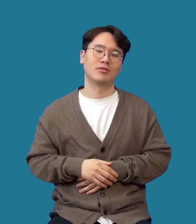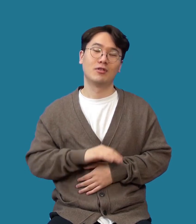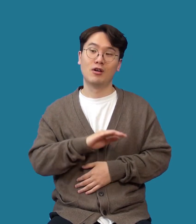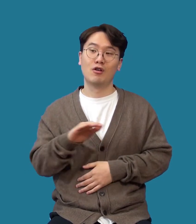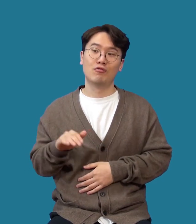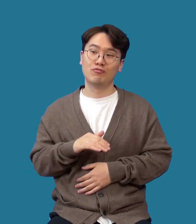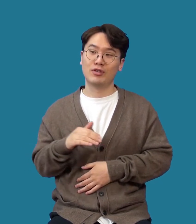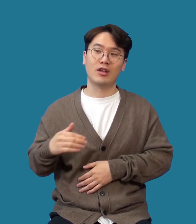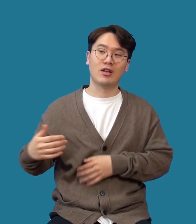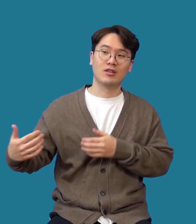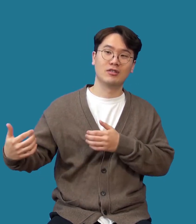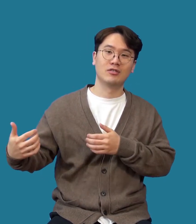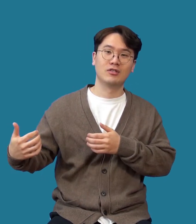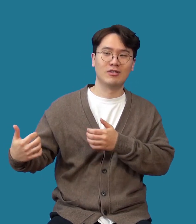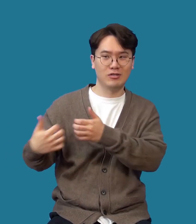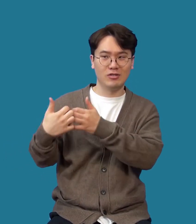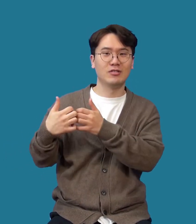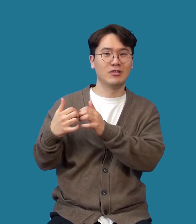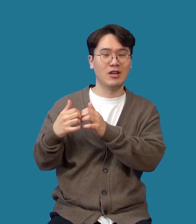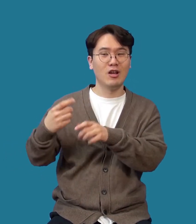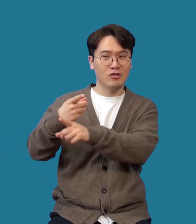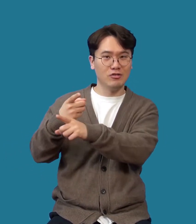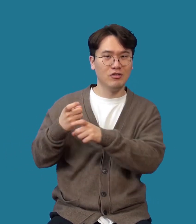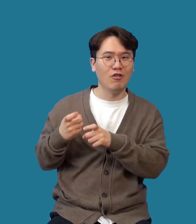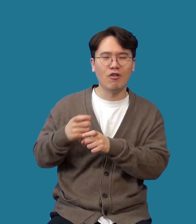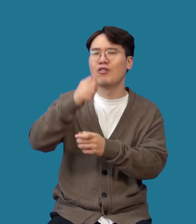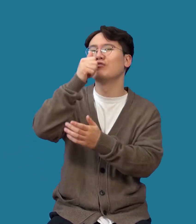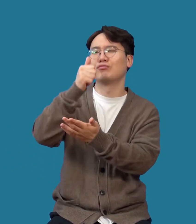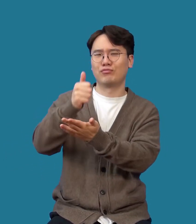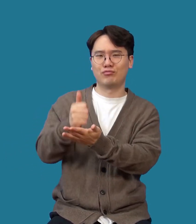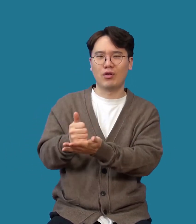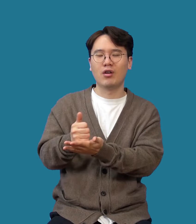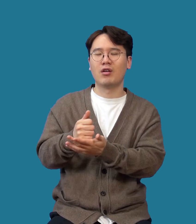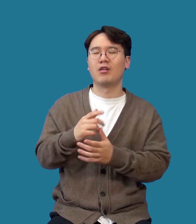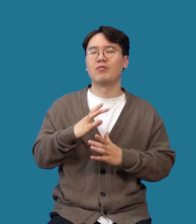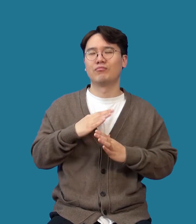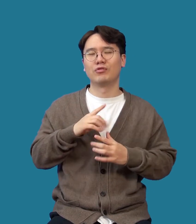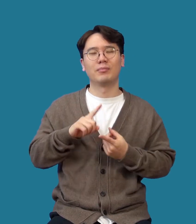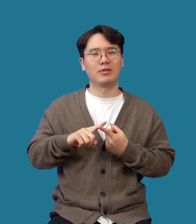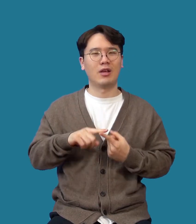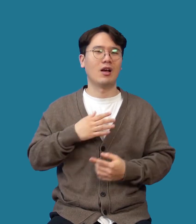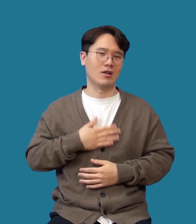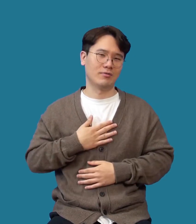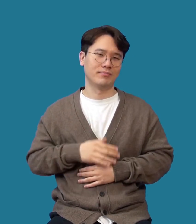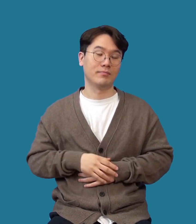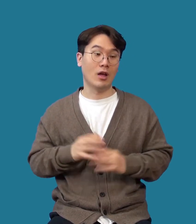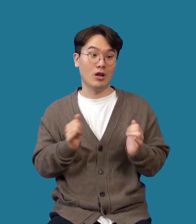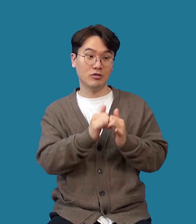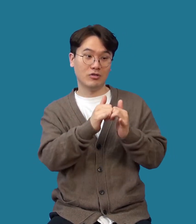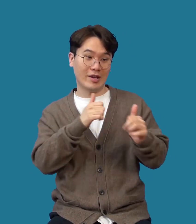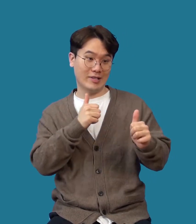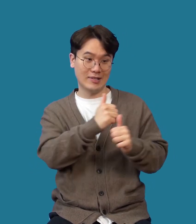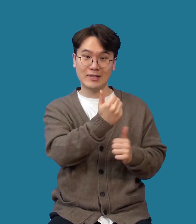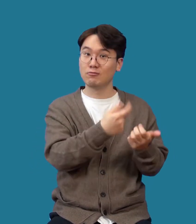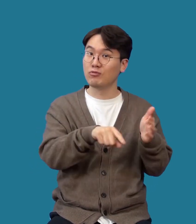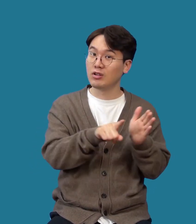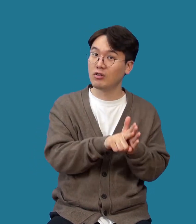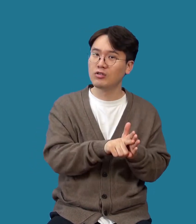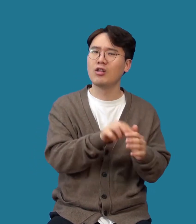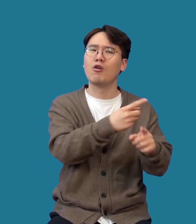무서운지를 알아야 합니다. 전쟁에서 승리하기 위해서는 먼저 적을 잘 알아야 하지 않습니까?